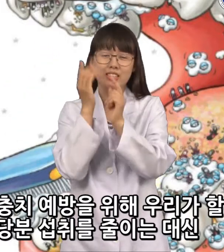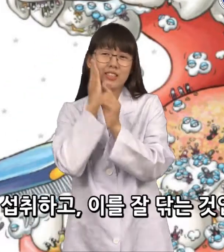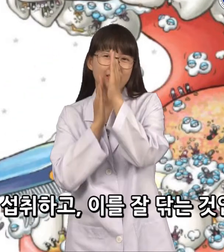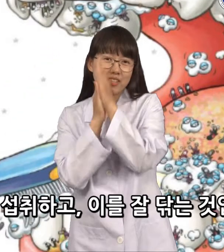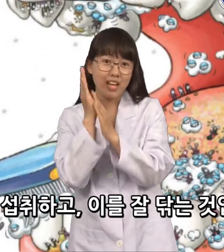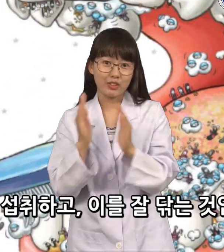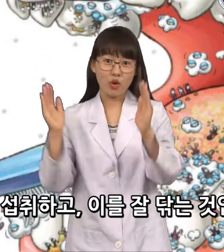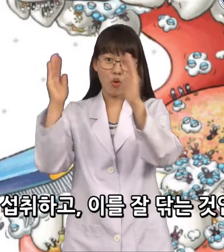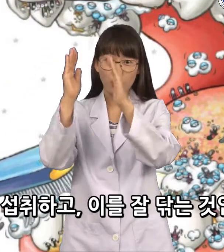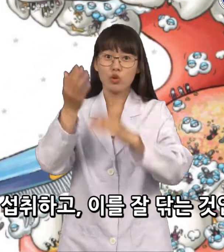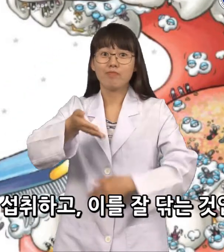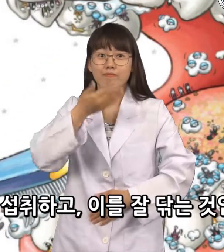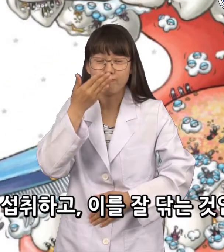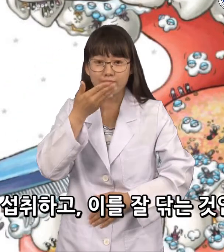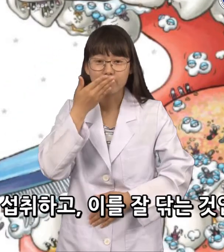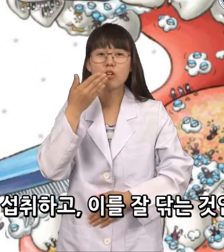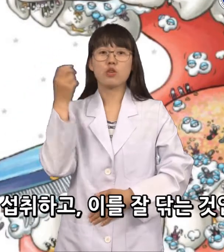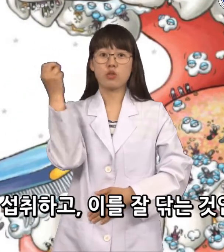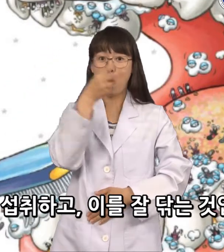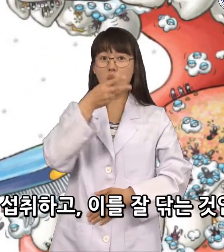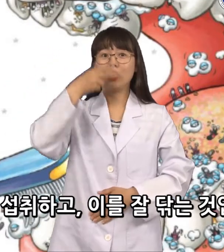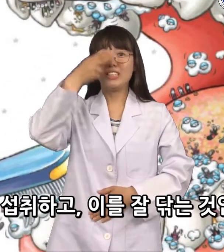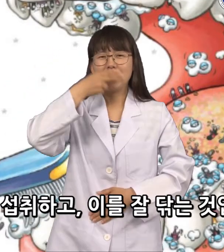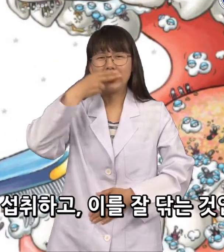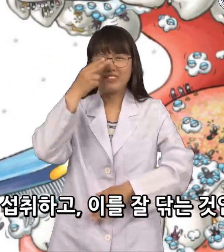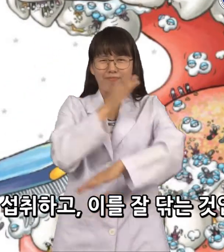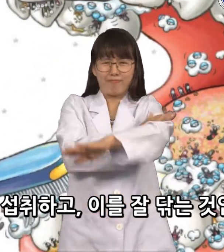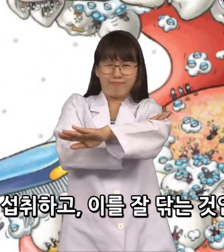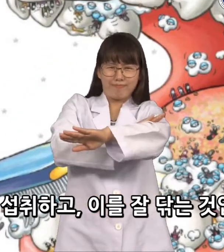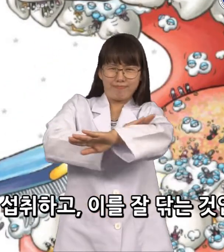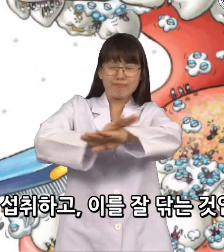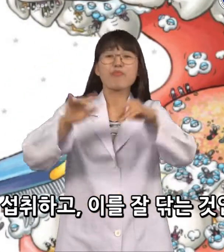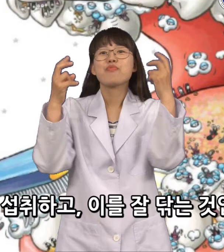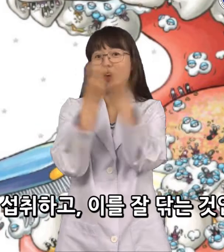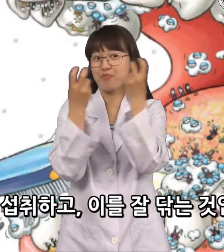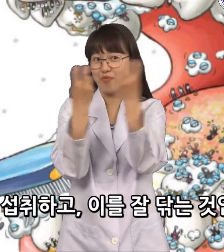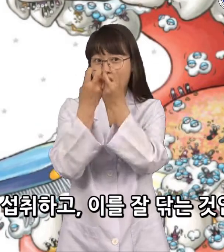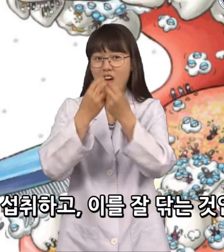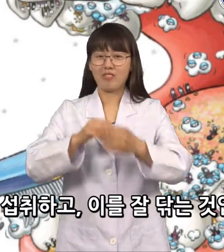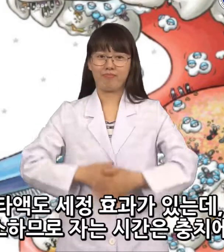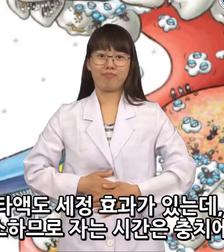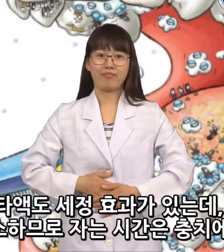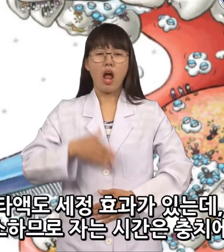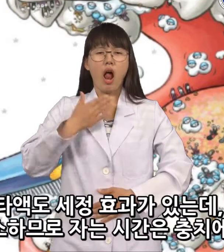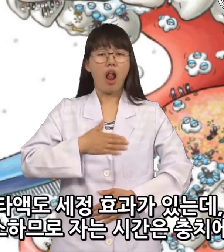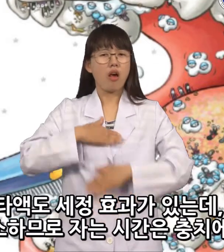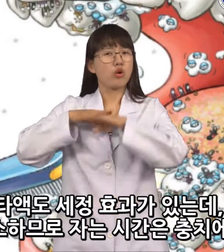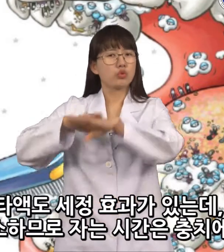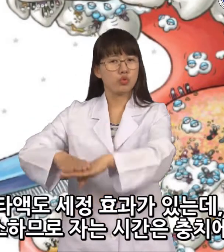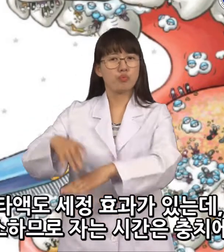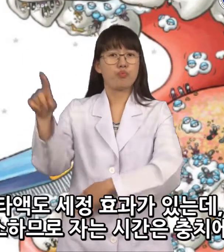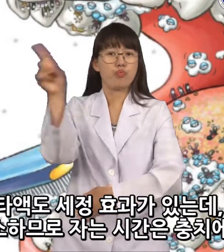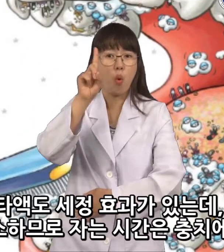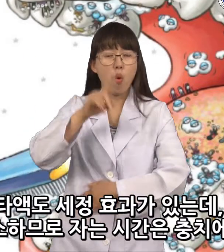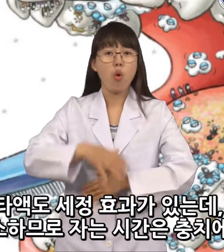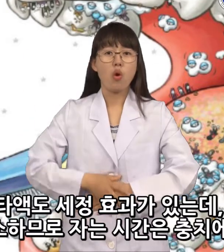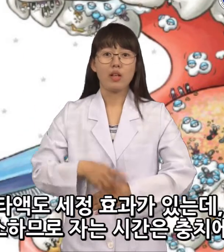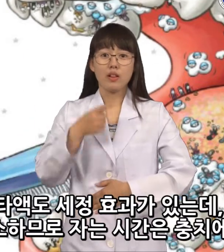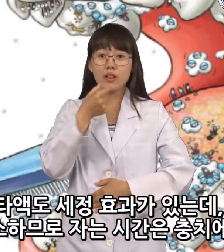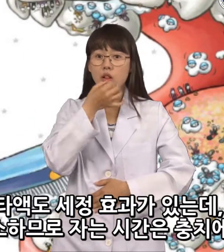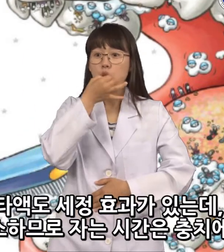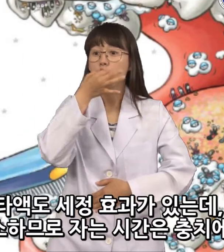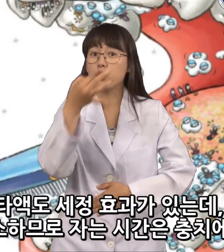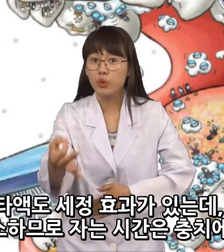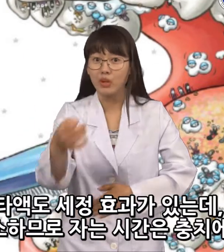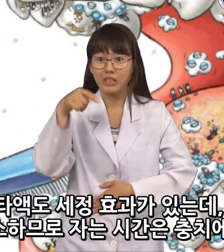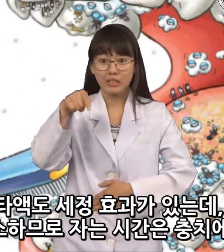대신 채소류를 섭취하고 이를 잘 닦는 것입니다. 참고로